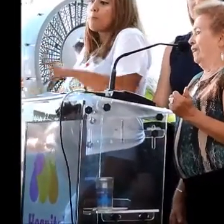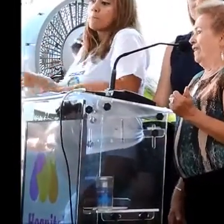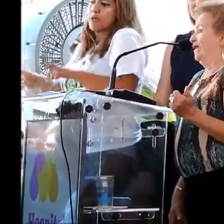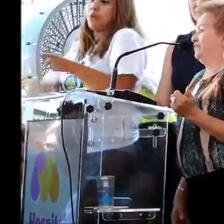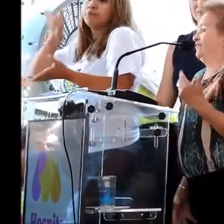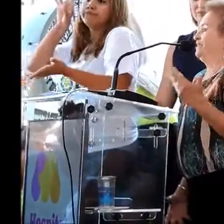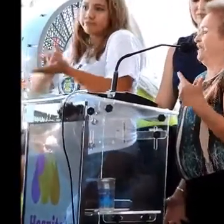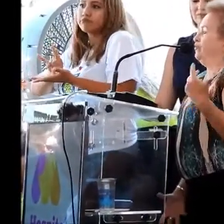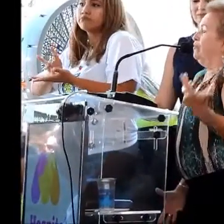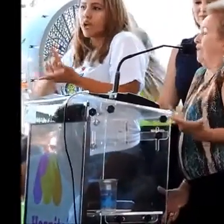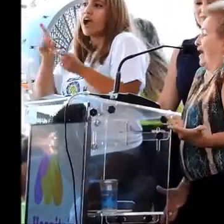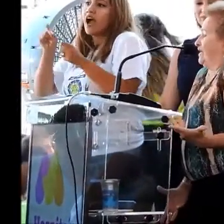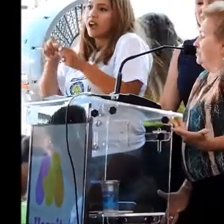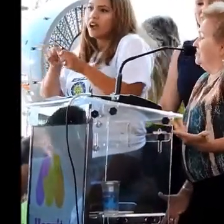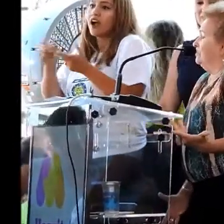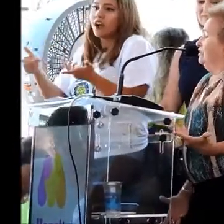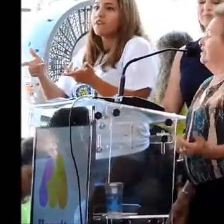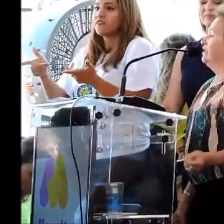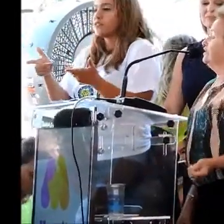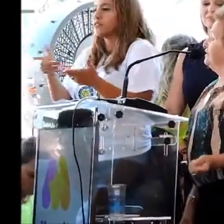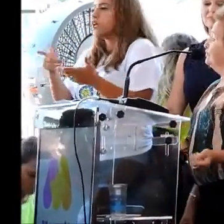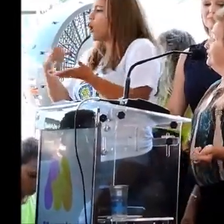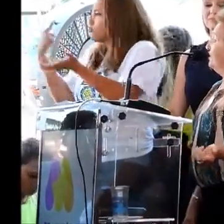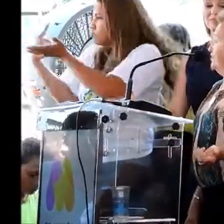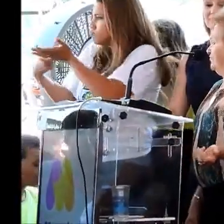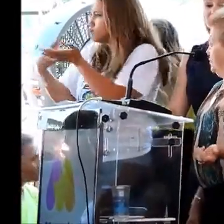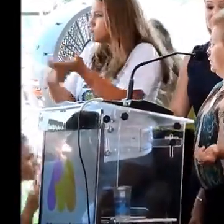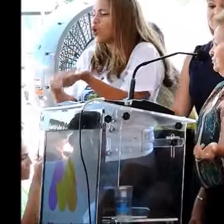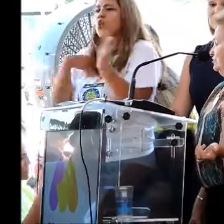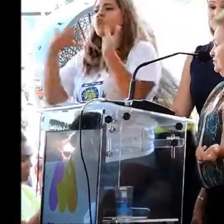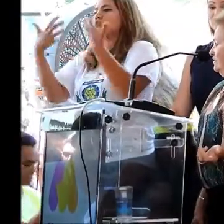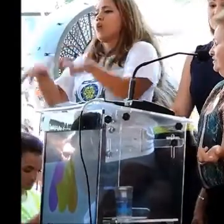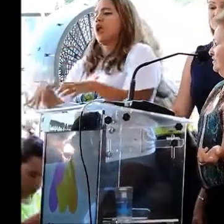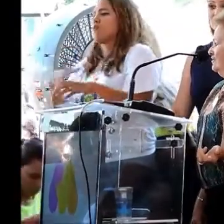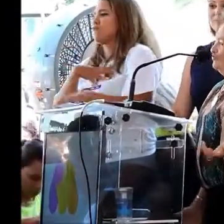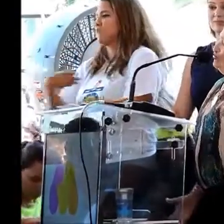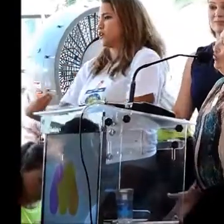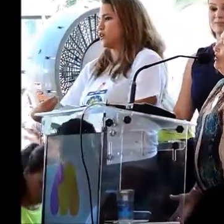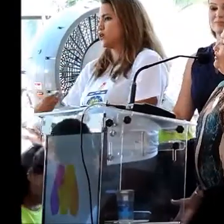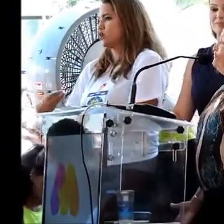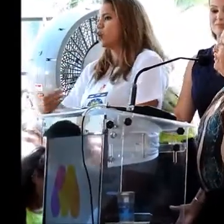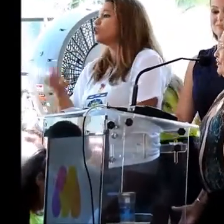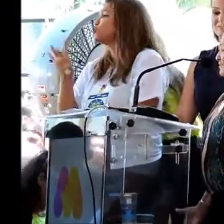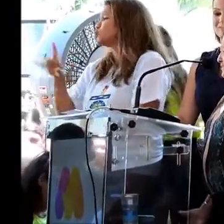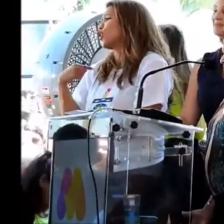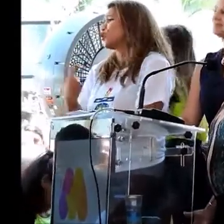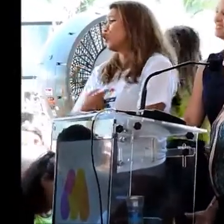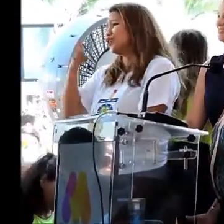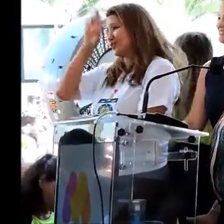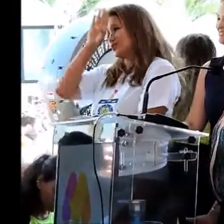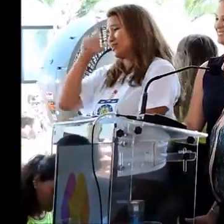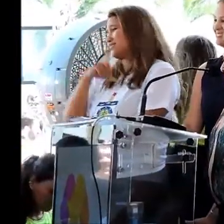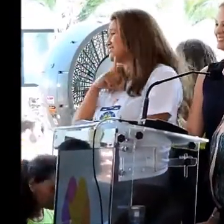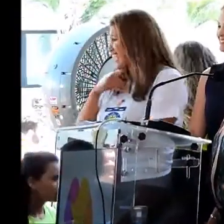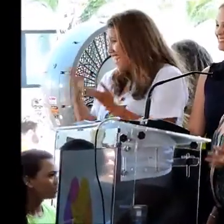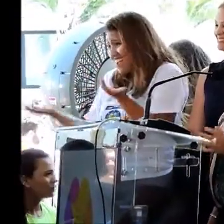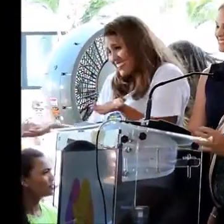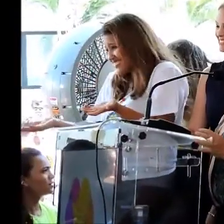congênito e fizeram um pacto de não terem filhos. Eu só resto nós.